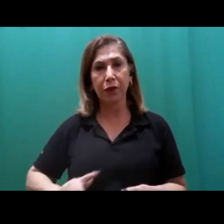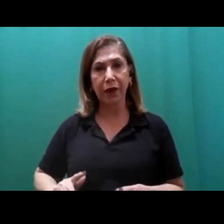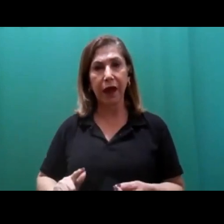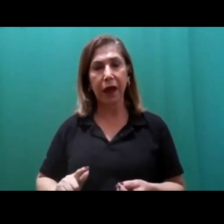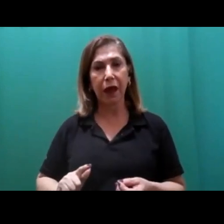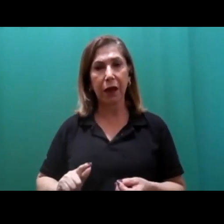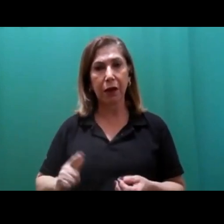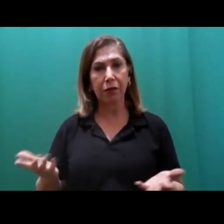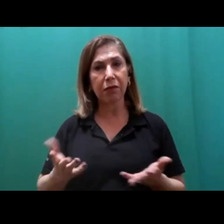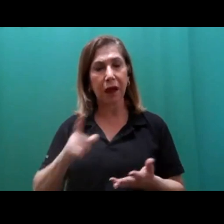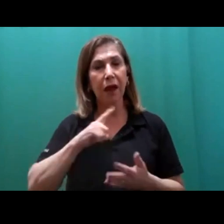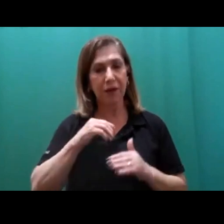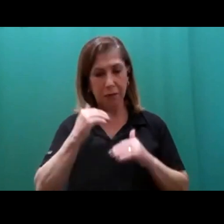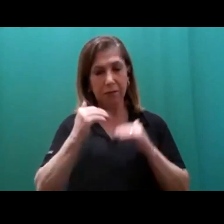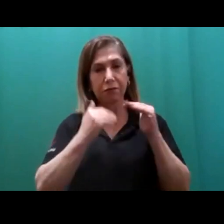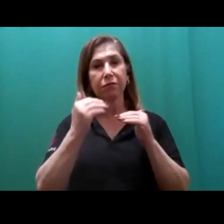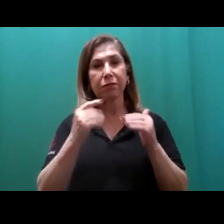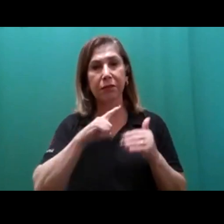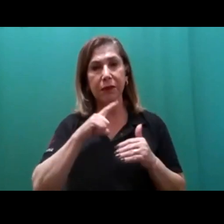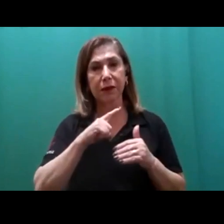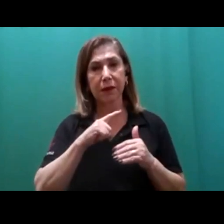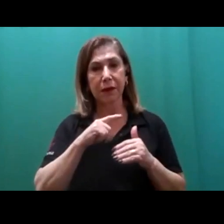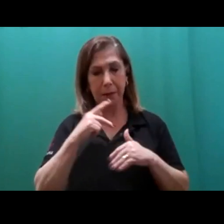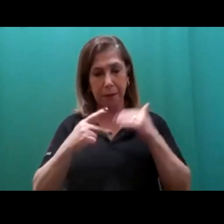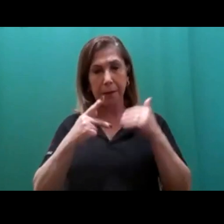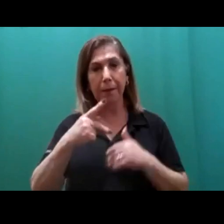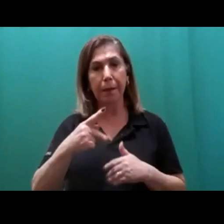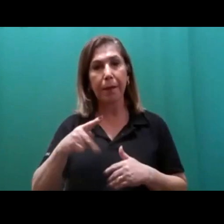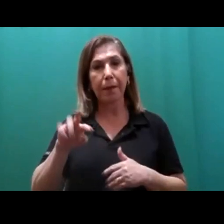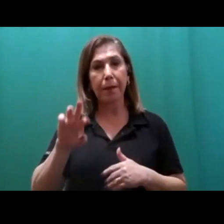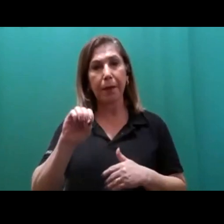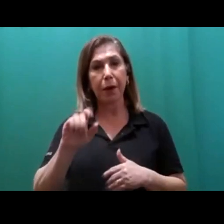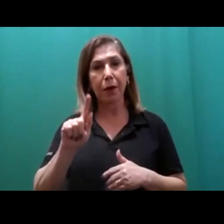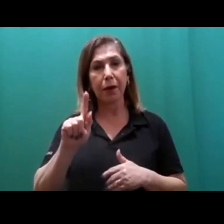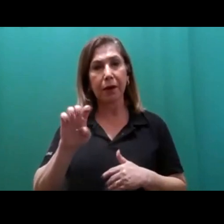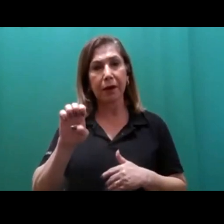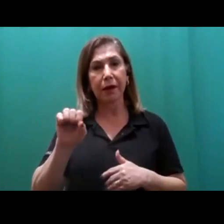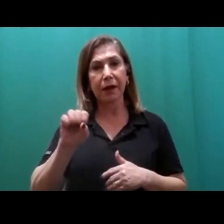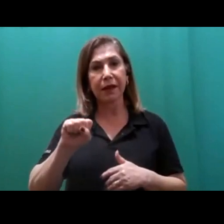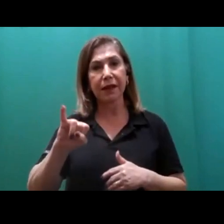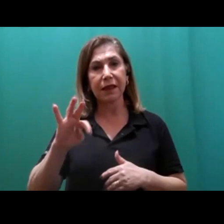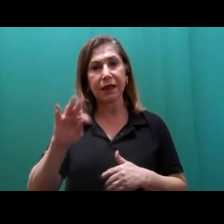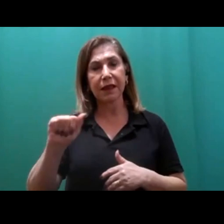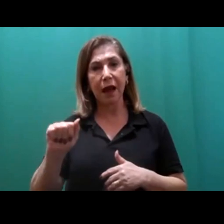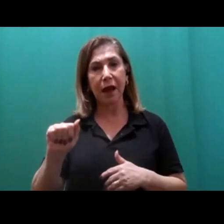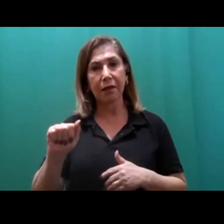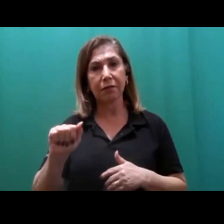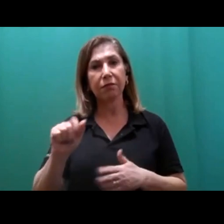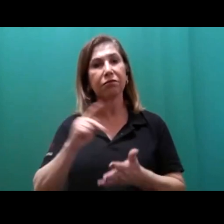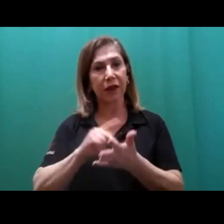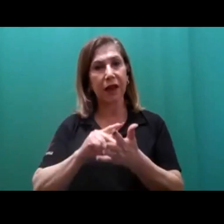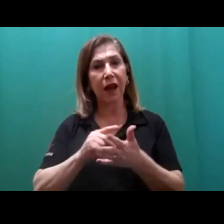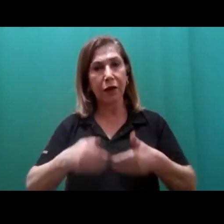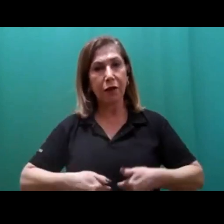progressista, e a gente teve, é verdade, e esse governo progressista ele diminuiu, tirou o Brasil do mapa da fome, o que é verdade, a gente